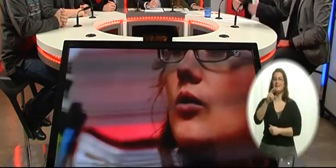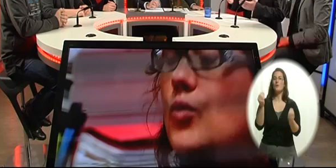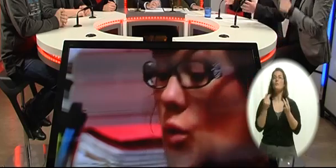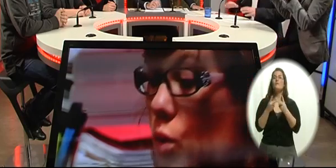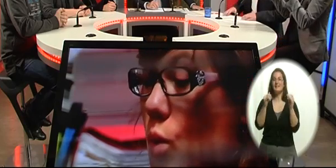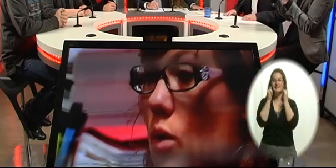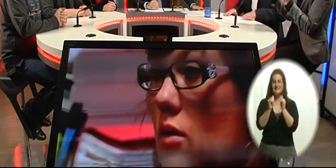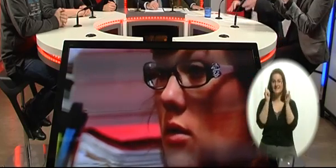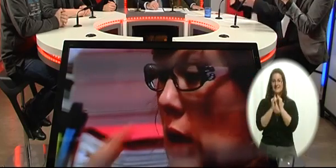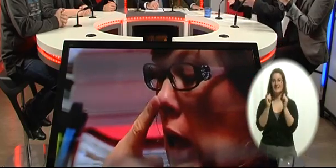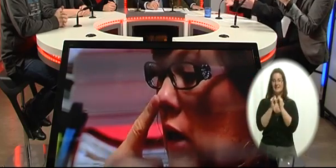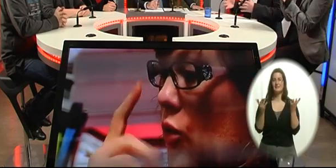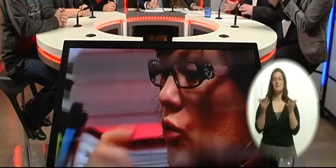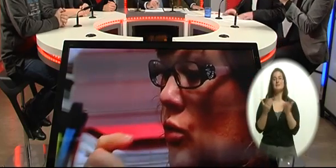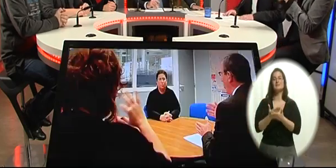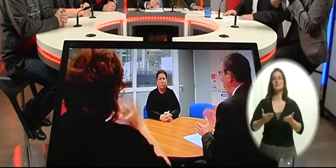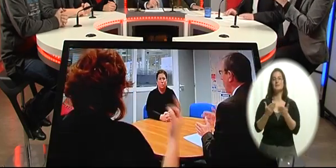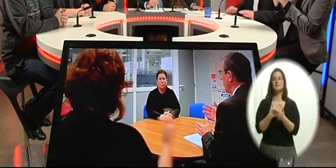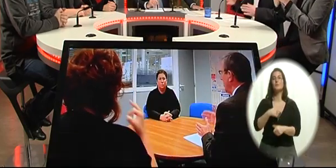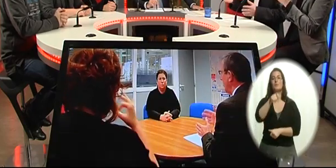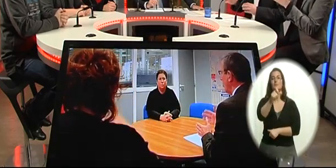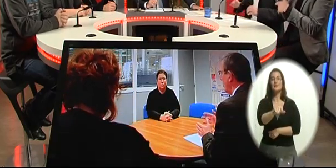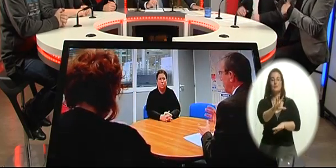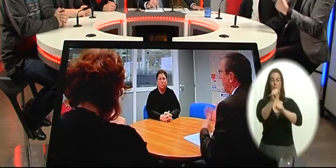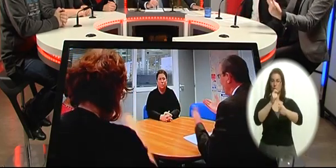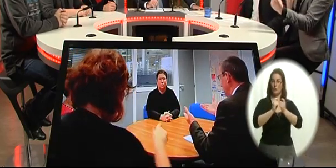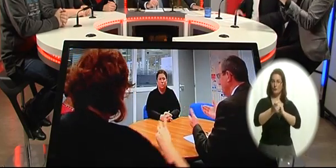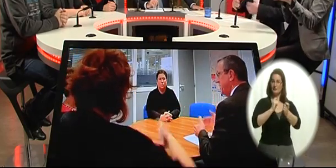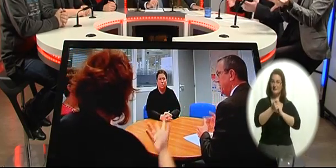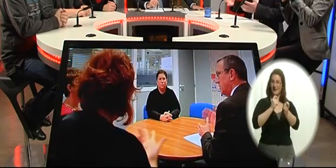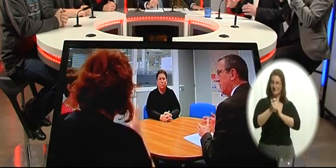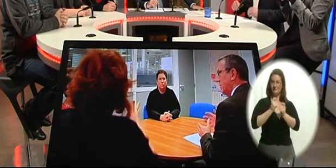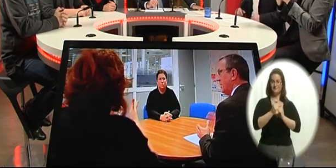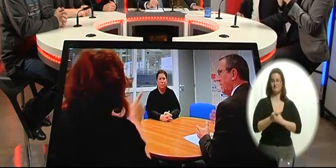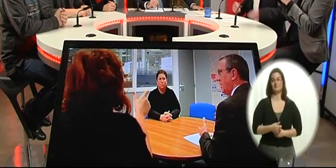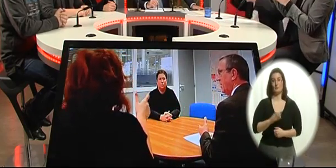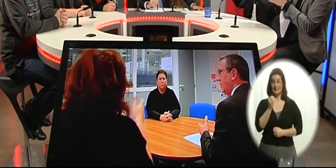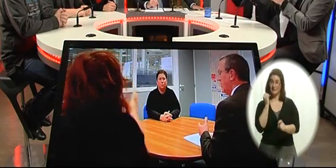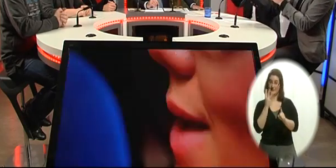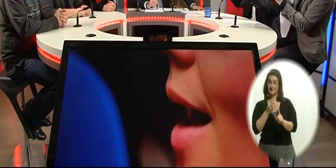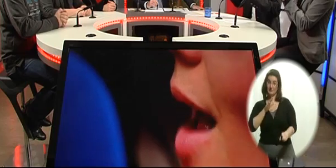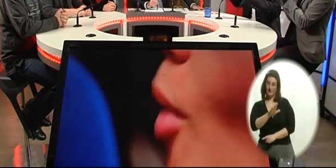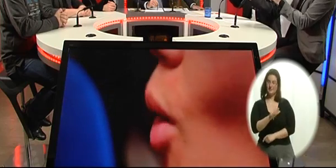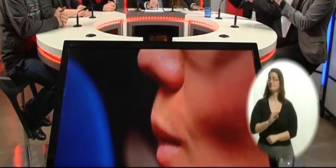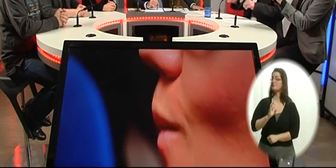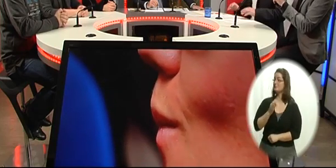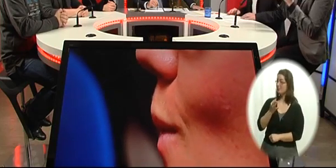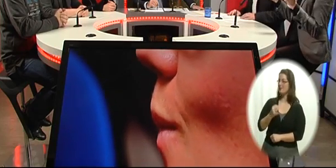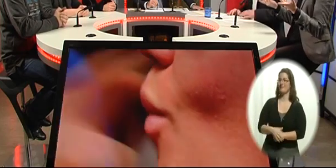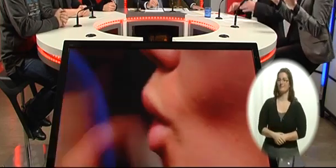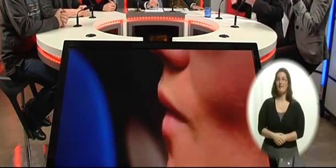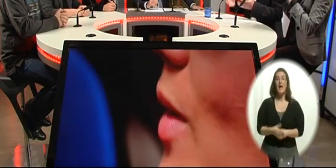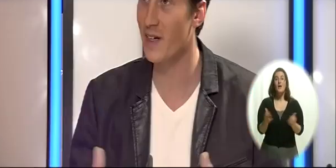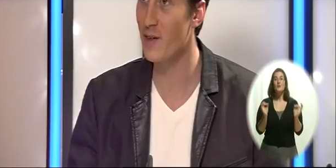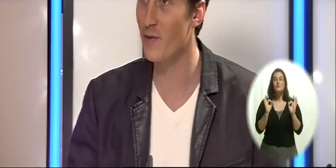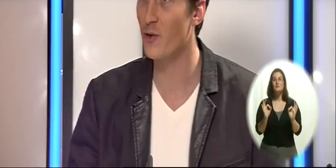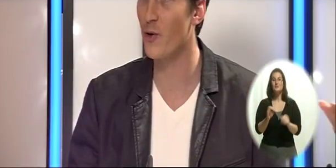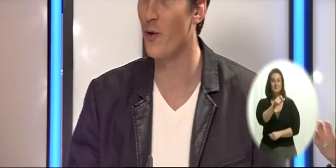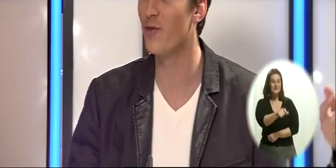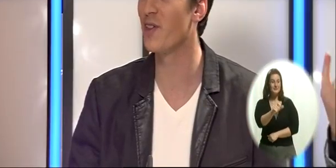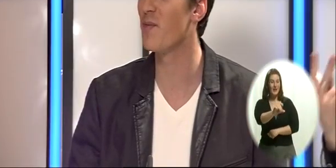là, c'était pour un entretien d'embauche. Ça fait partie de vos missions au sein d'un cadre professionnel. Justement, nos deux invités sont là pour